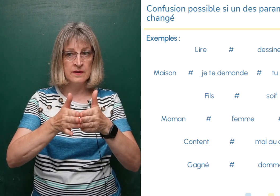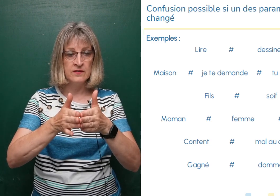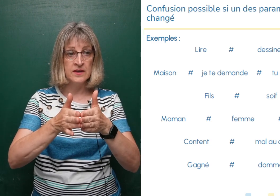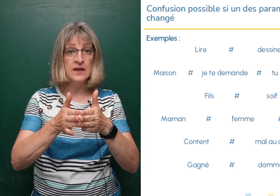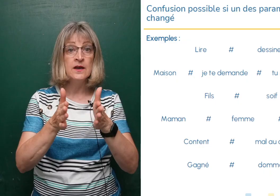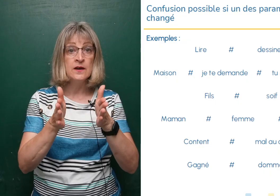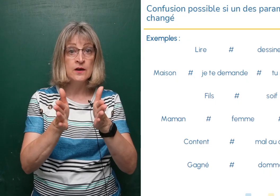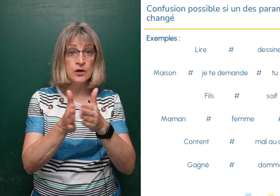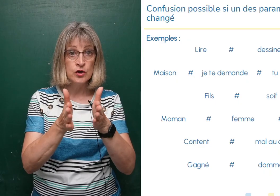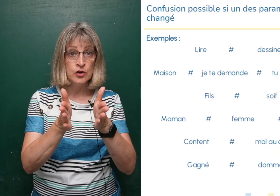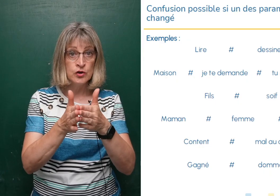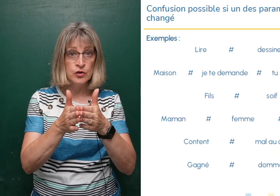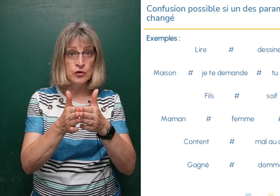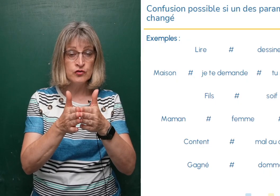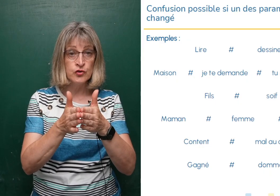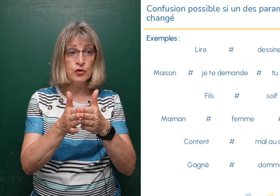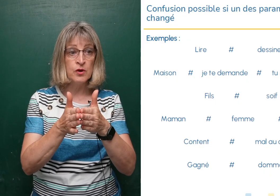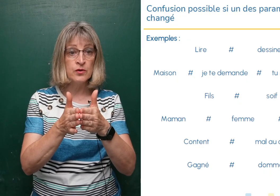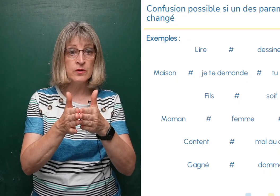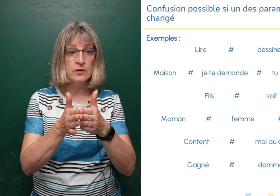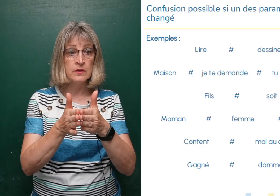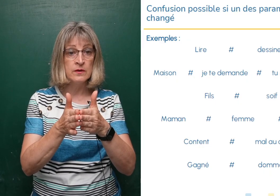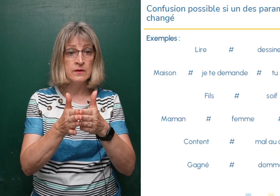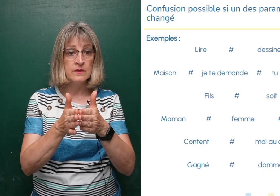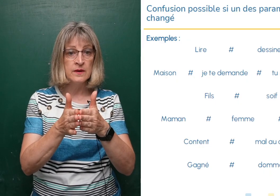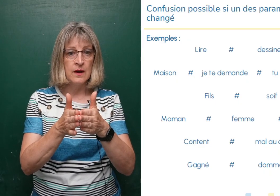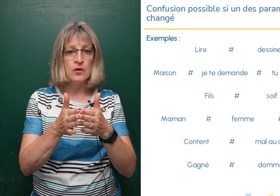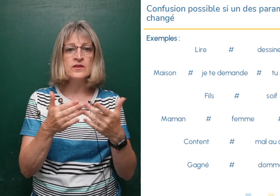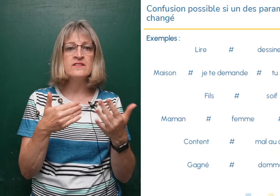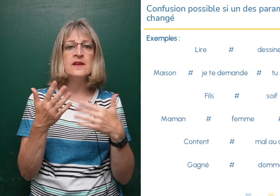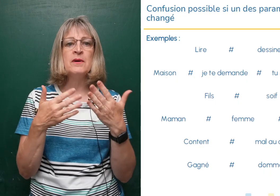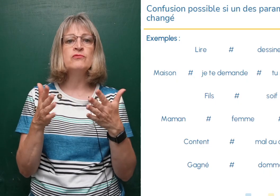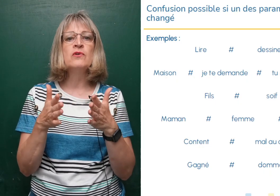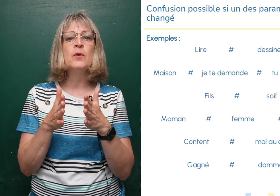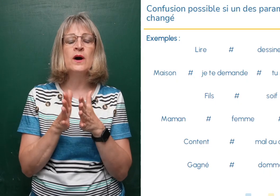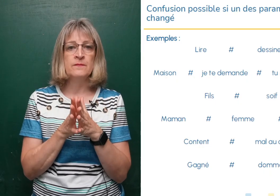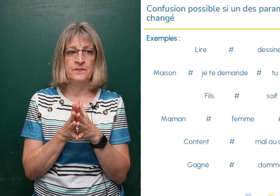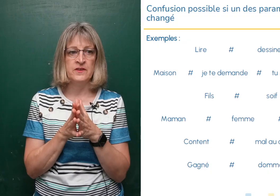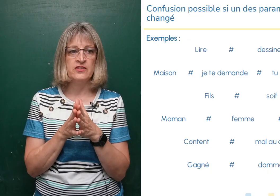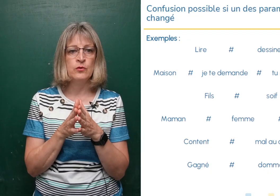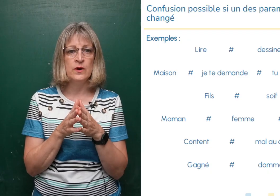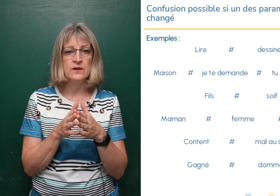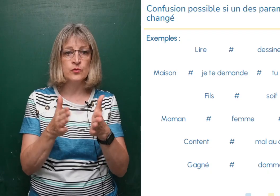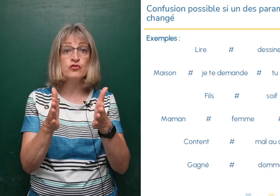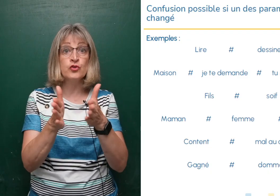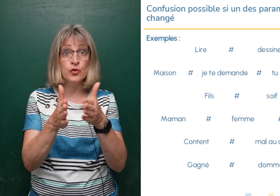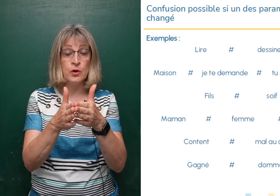c'est je te demande. En langue des signes, il n'y a pas de vouvoiement, hein, sachez-le, hein. Donc je te demande.